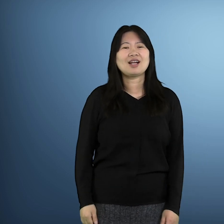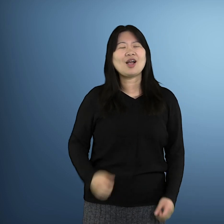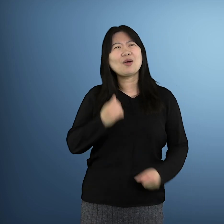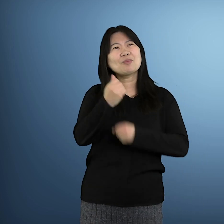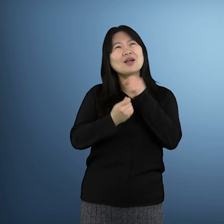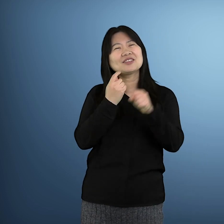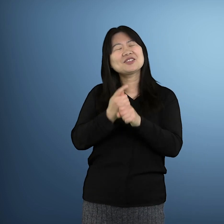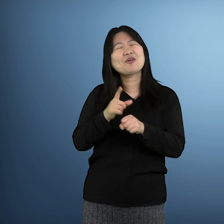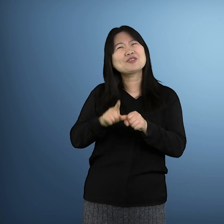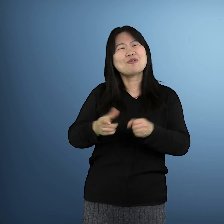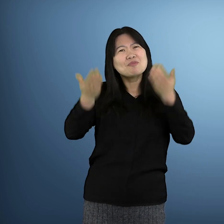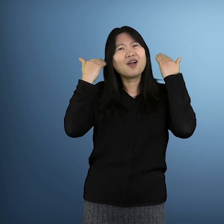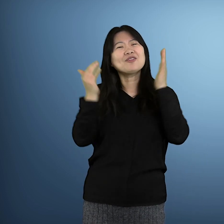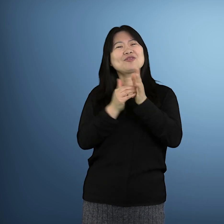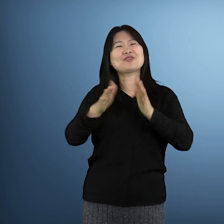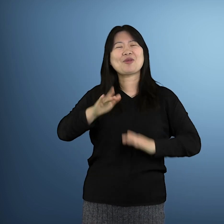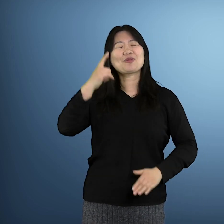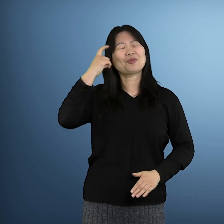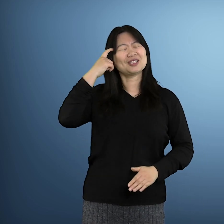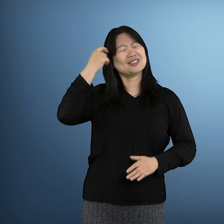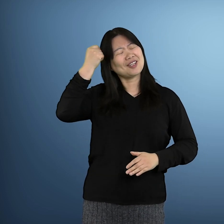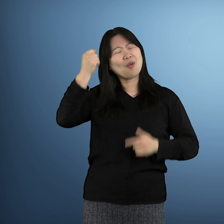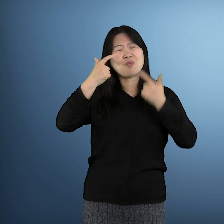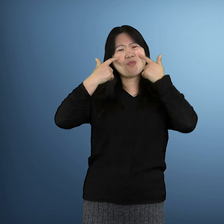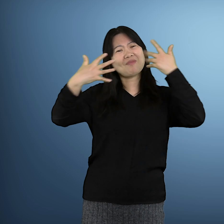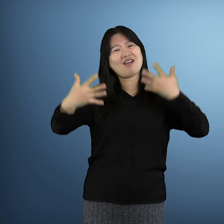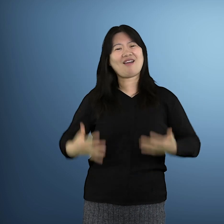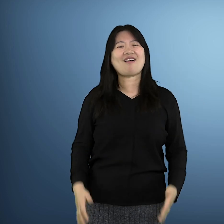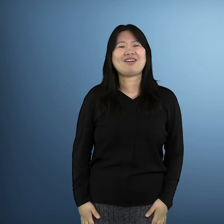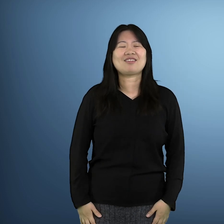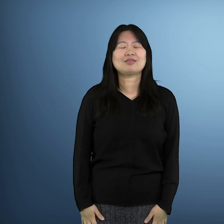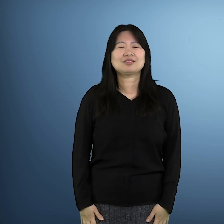년이 지났는데도 잊혀지질 않아요.